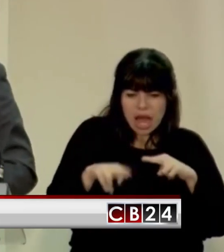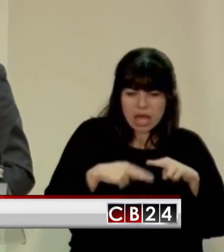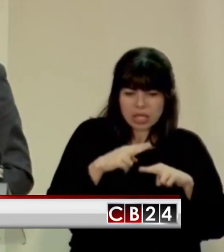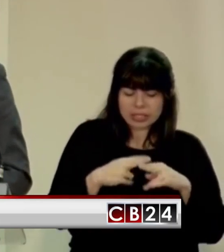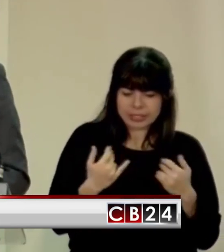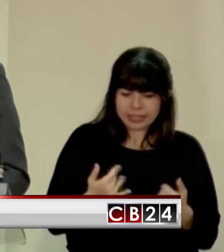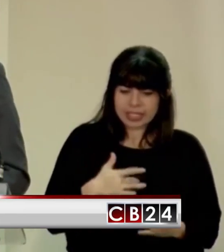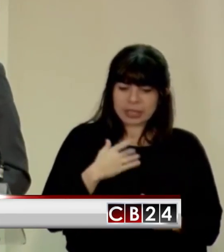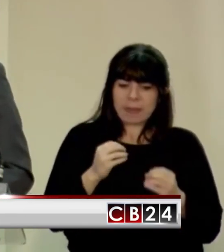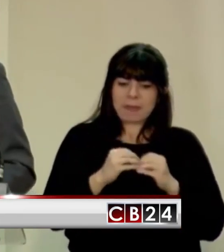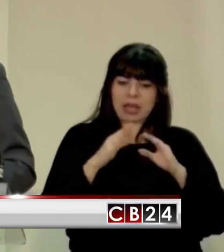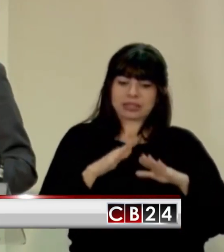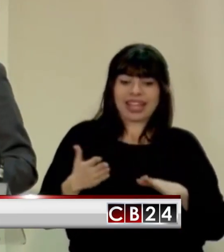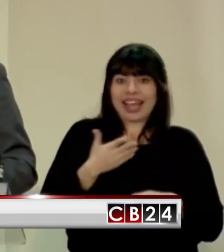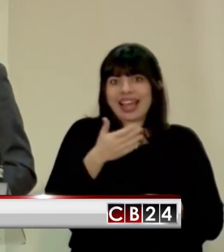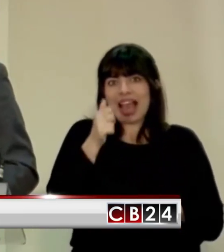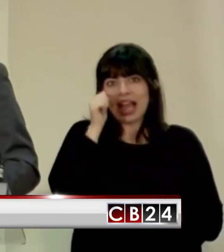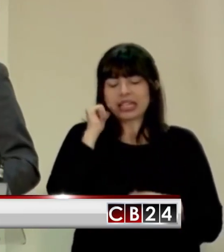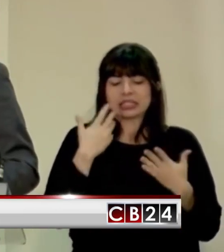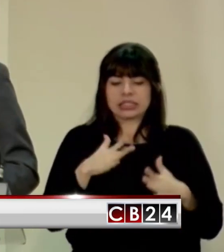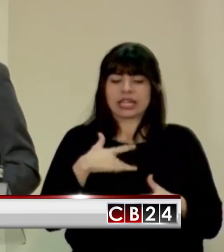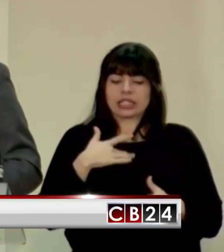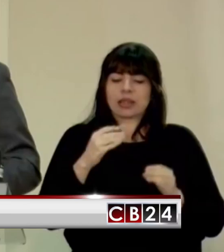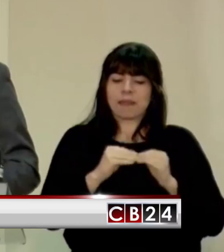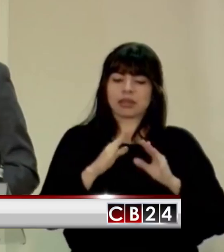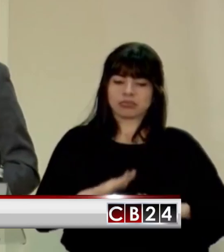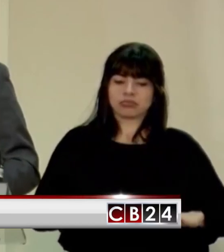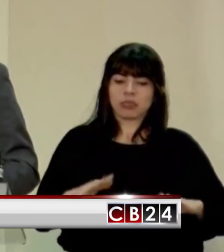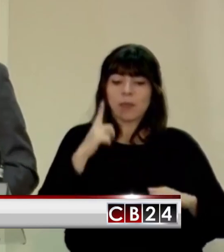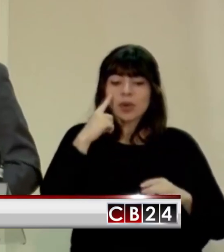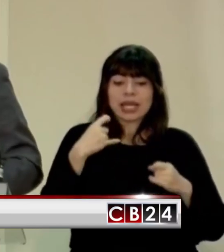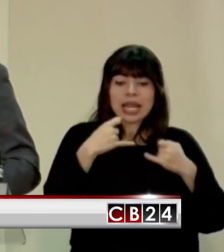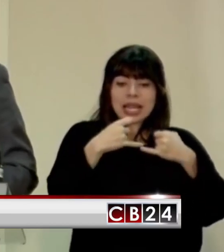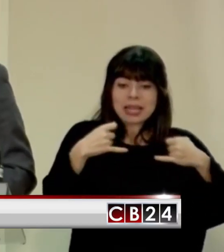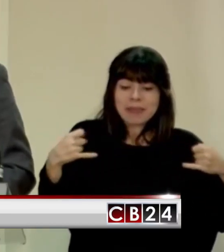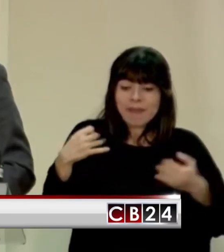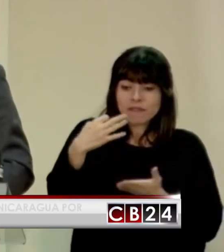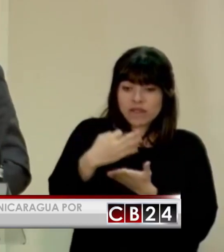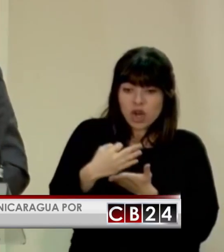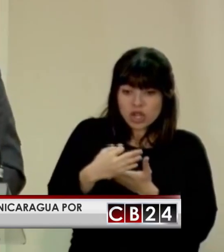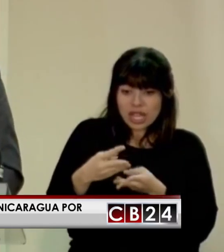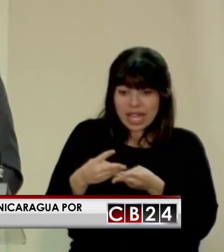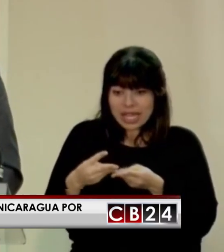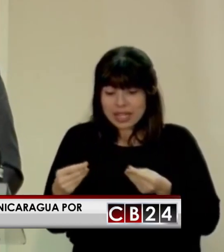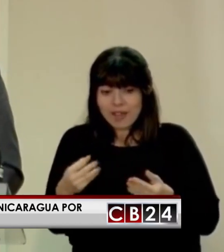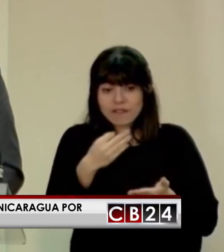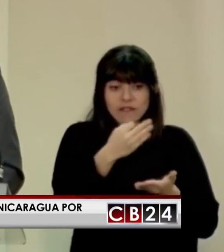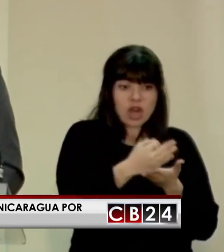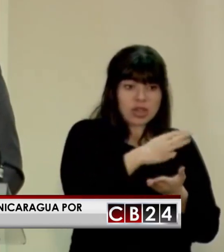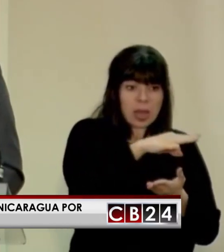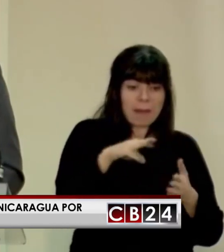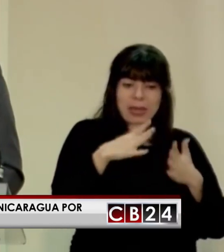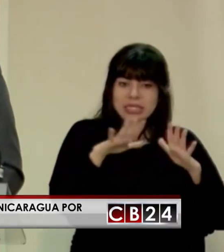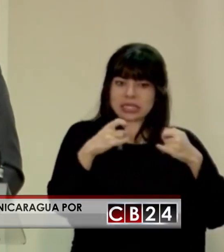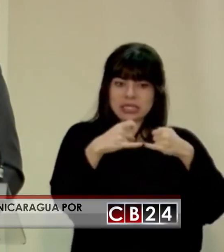tranquila que ayer porque sus límites fronterizos, tanto en tierra como en mar, están seguros.